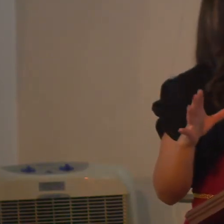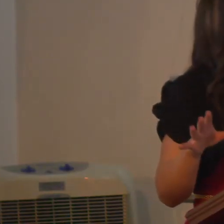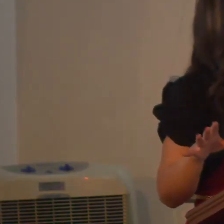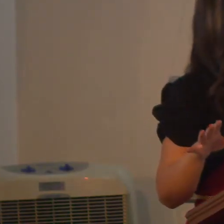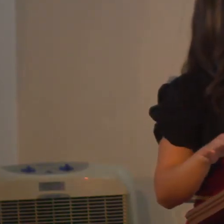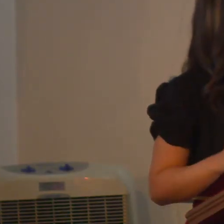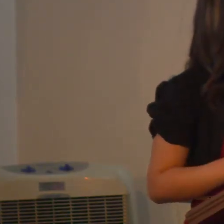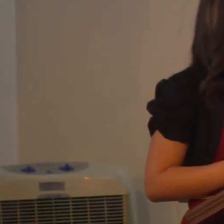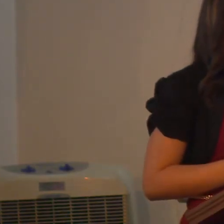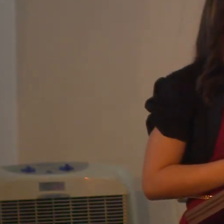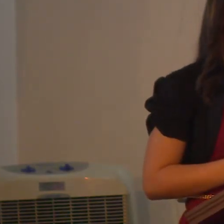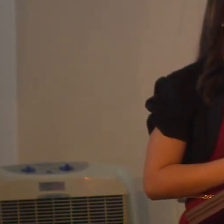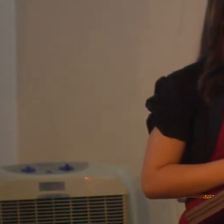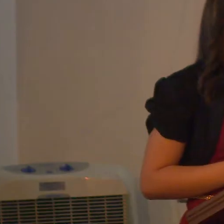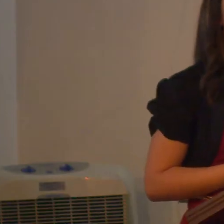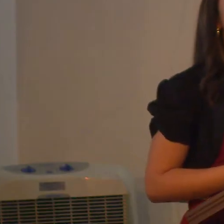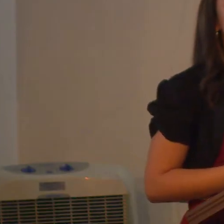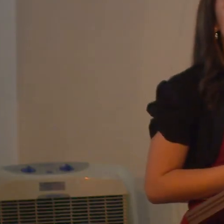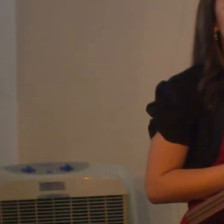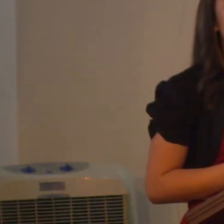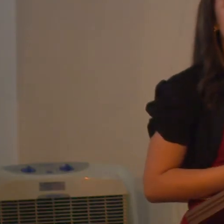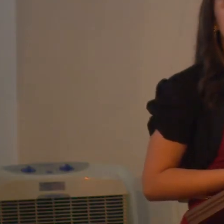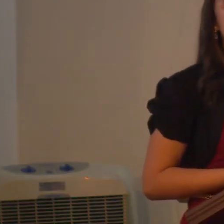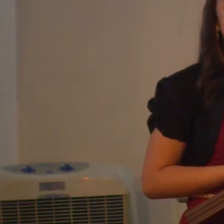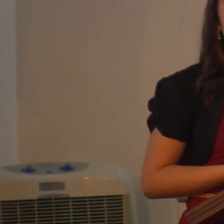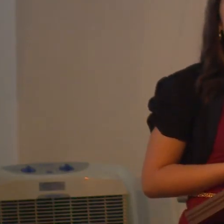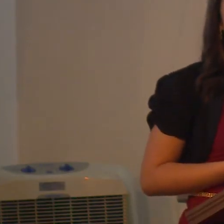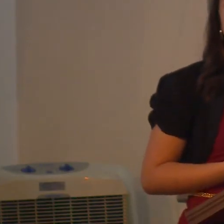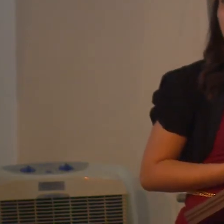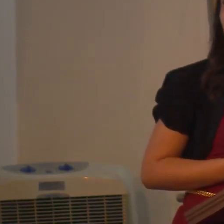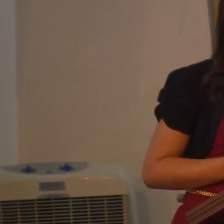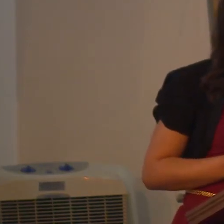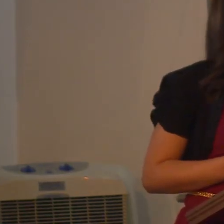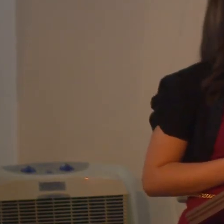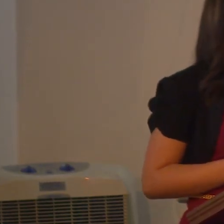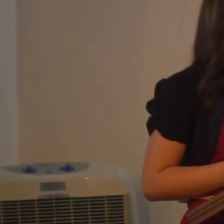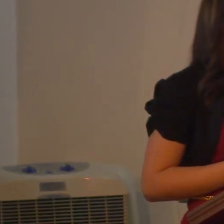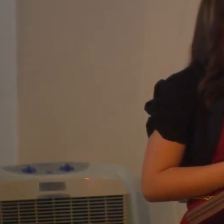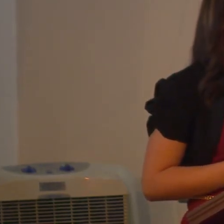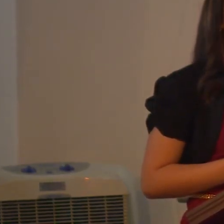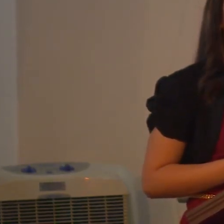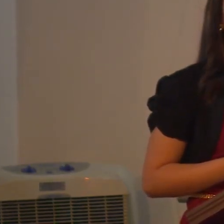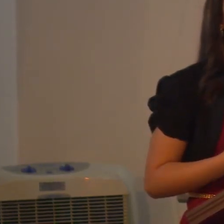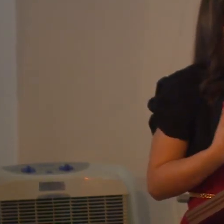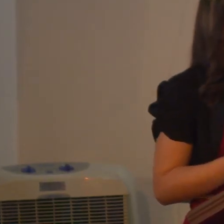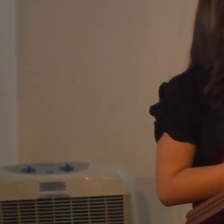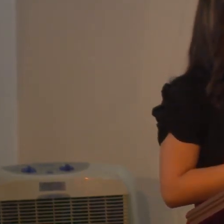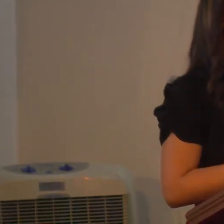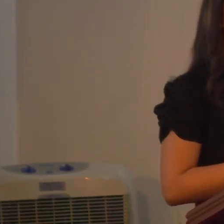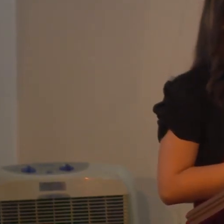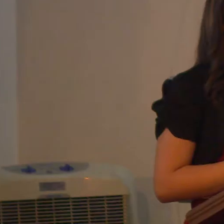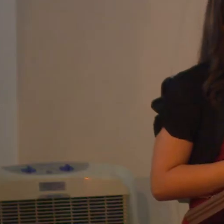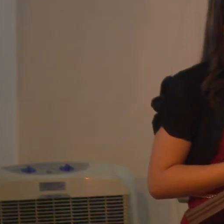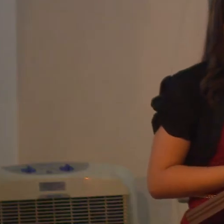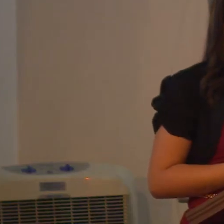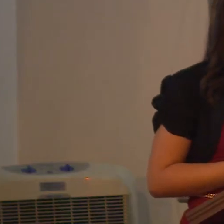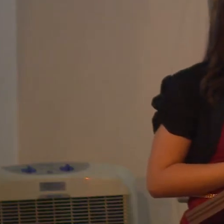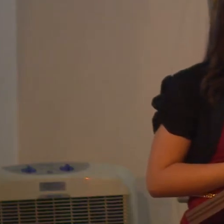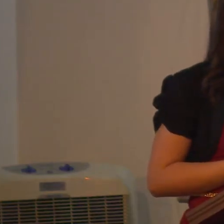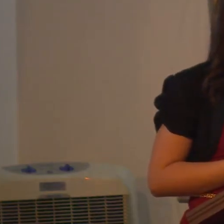Está dividida en tres modalidades: musicoterapia, arte y taller y por último vocacional. Nosotros como grupo y